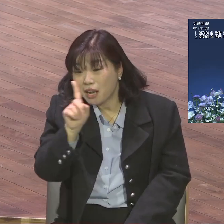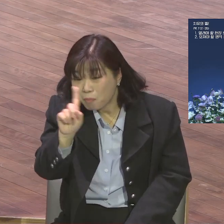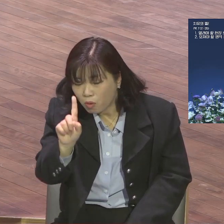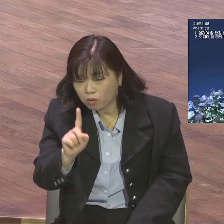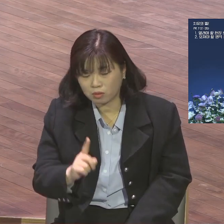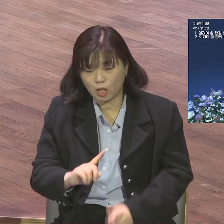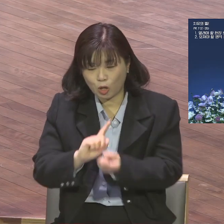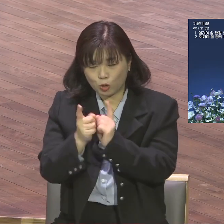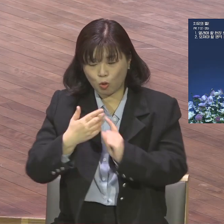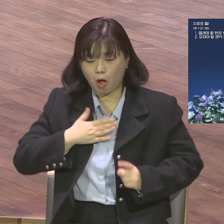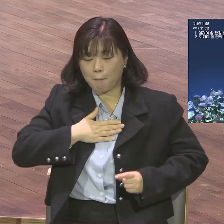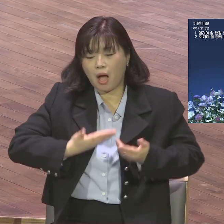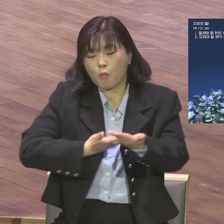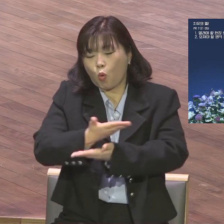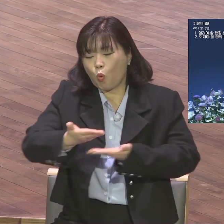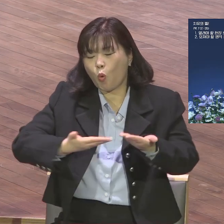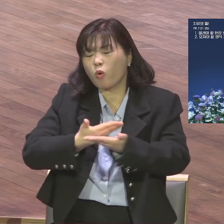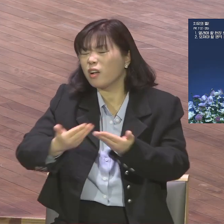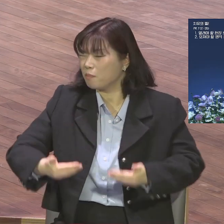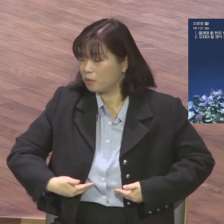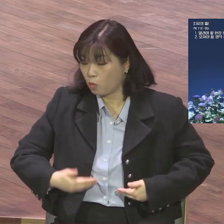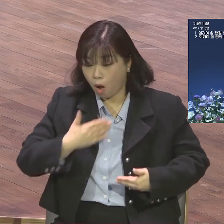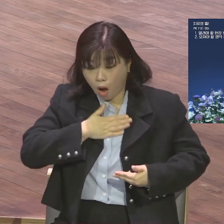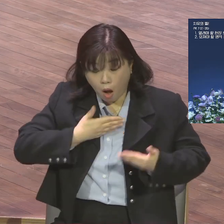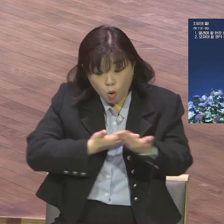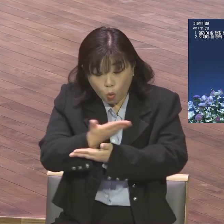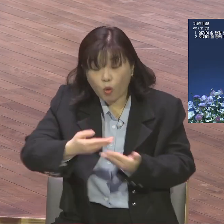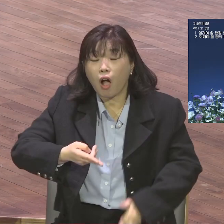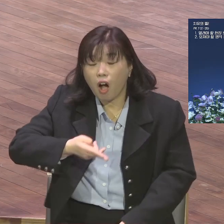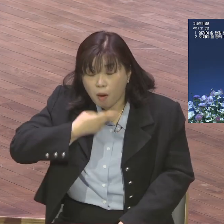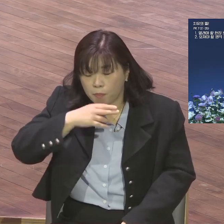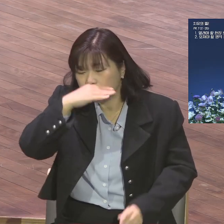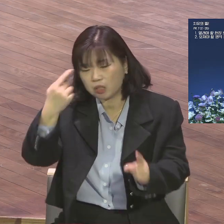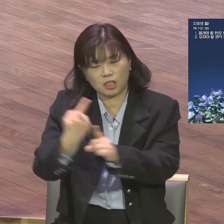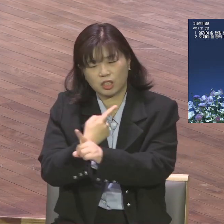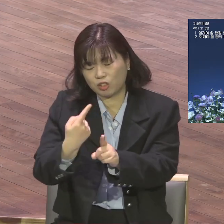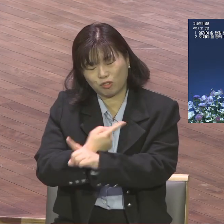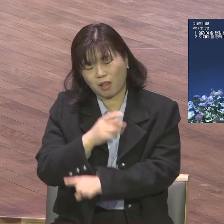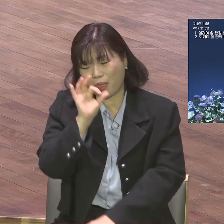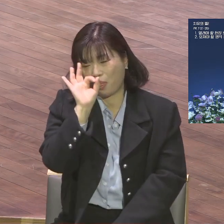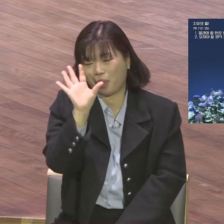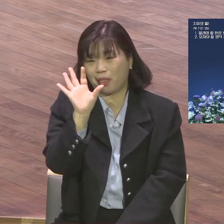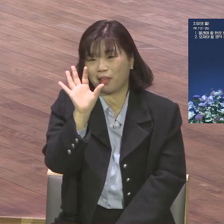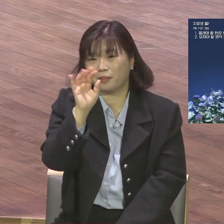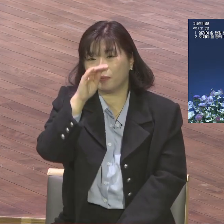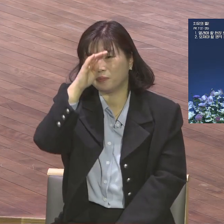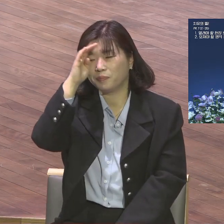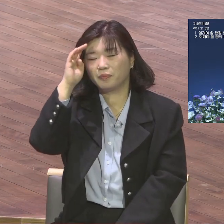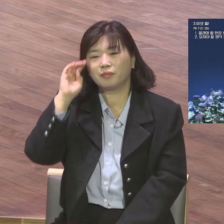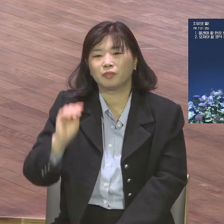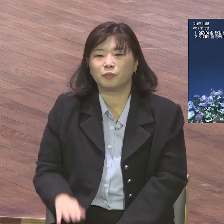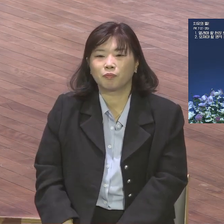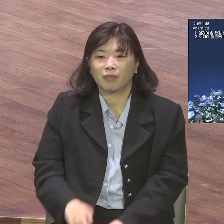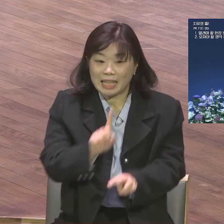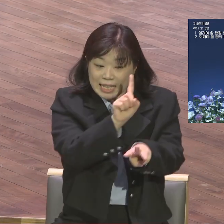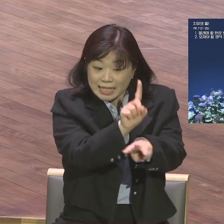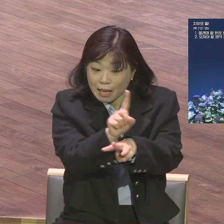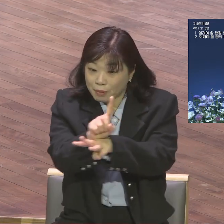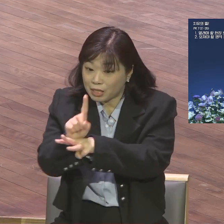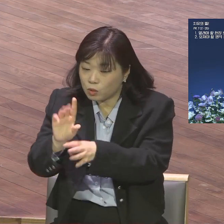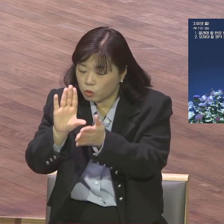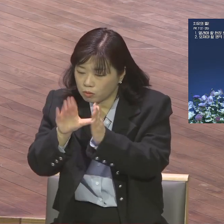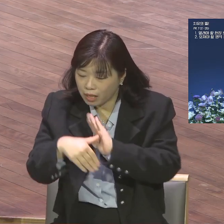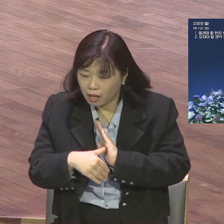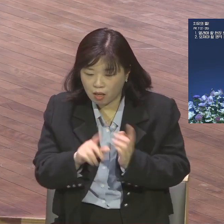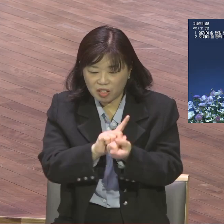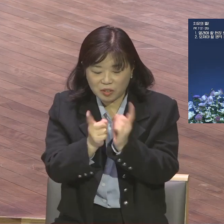공감하는 마음. 3.1도 사익도 마찬가지. 서로 서로 이 공감대가 형성되어질